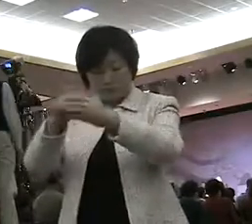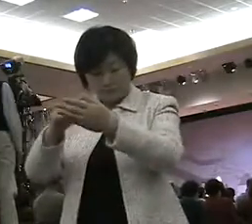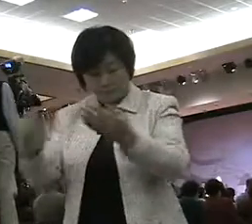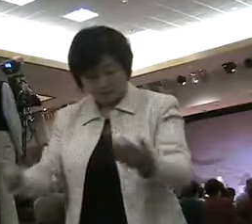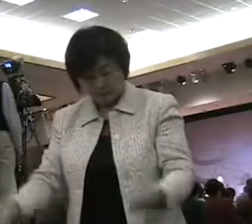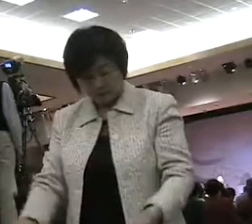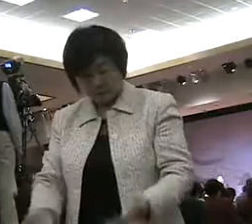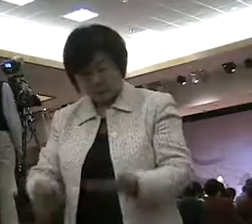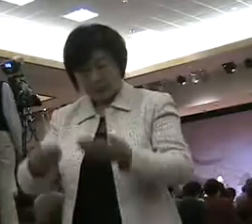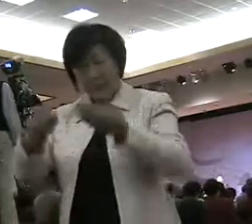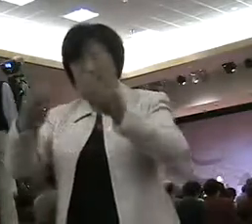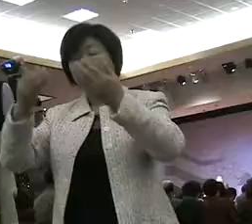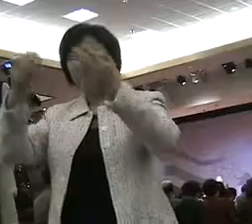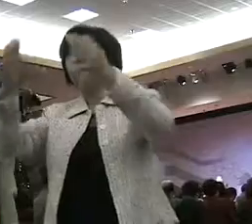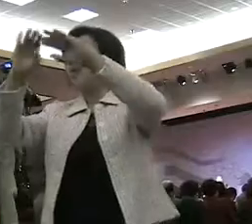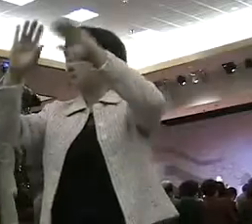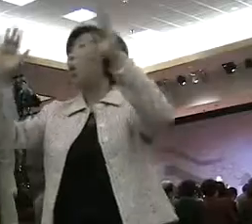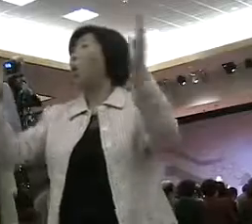올려드리겠습니다.